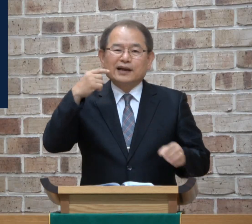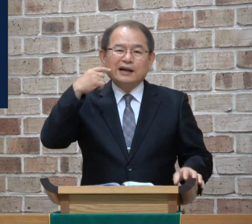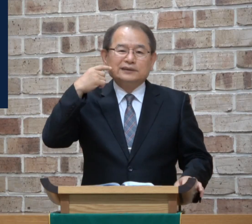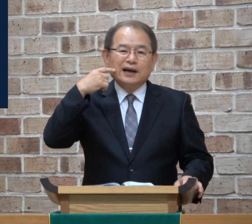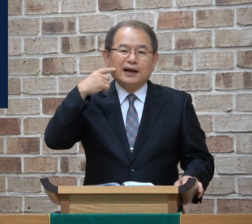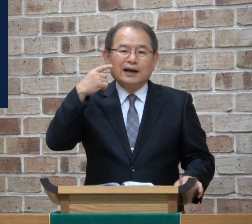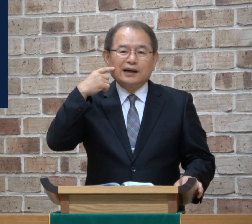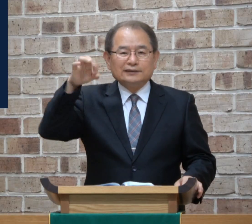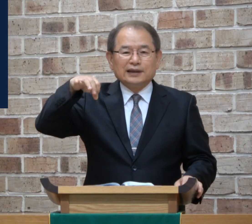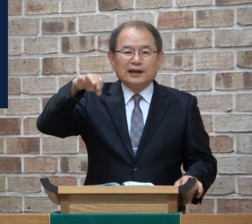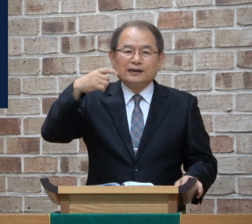가짜